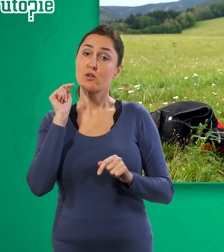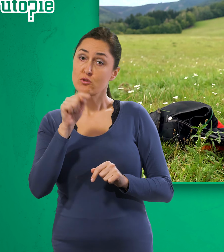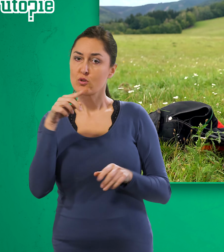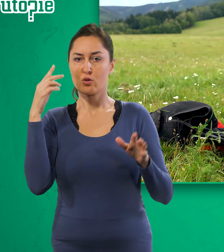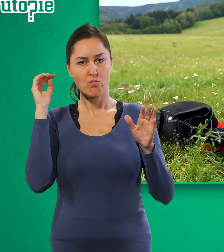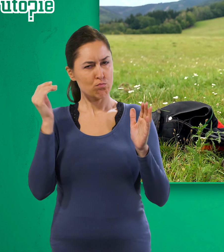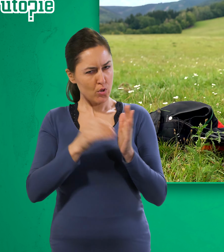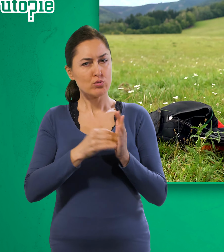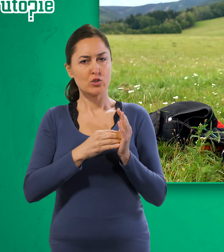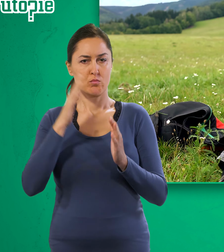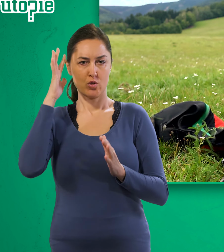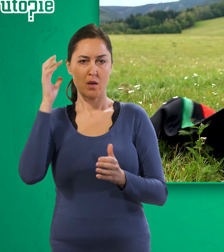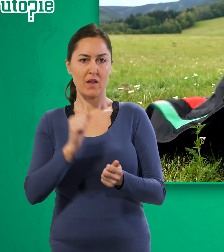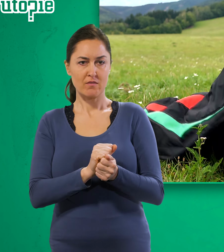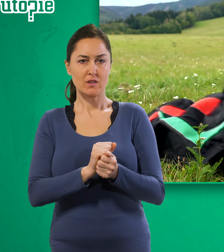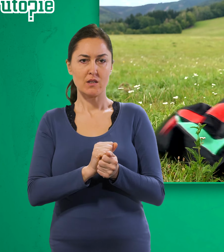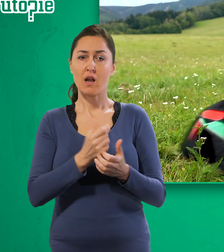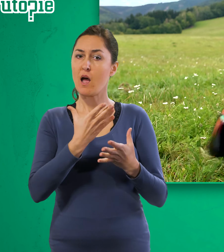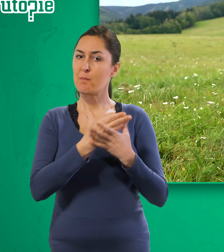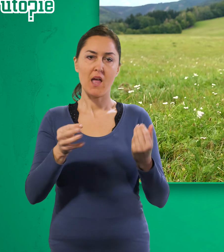Takže pojďme na to.